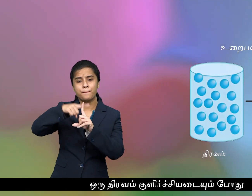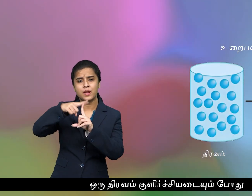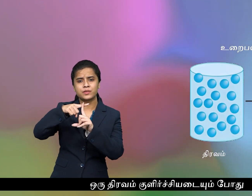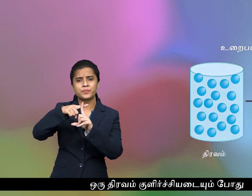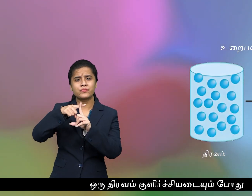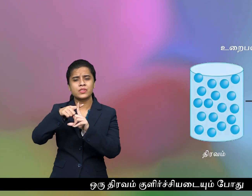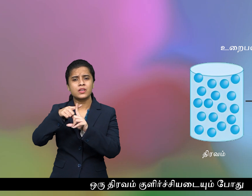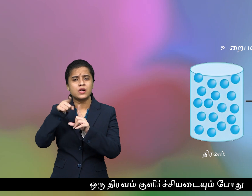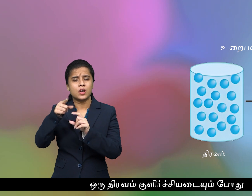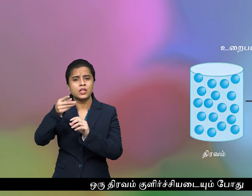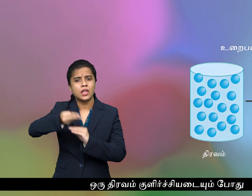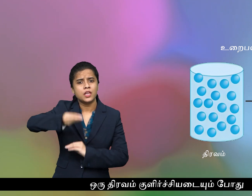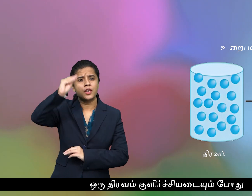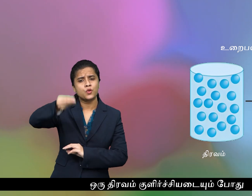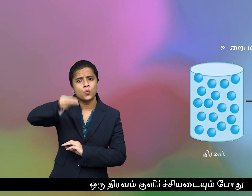குளிர்ச்சியடையும் போது